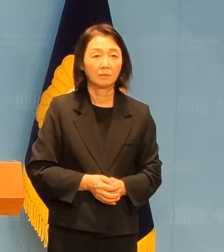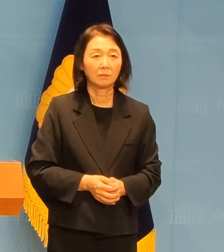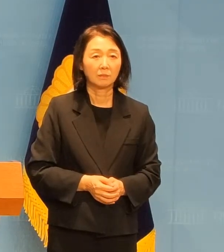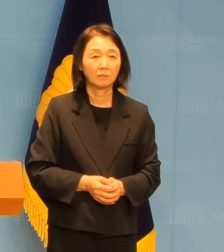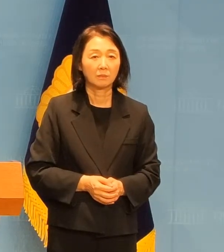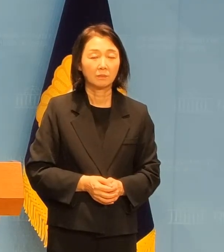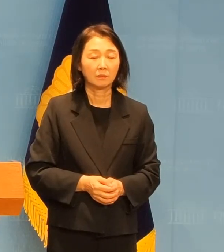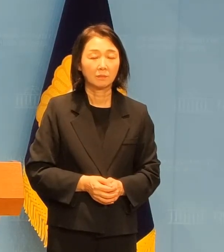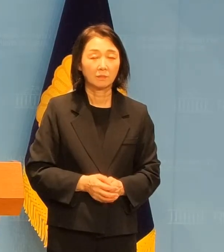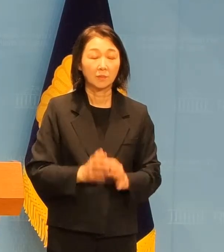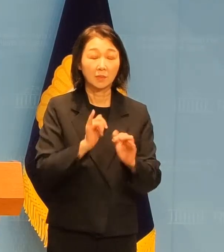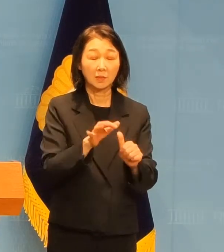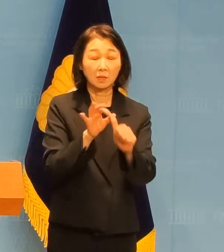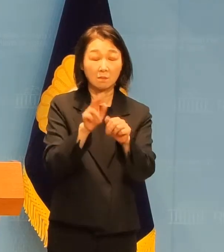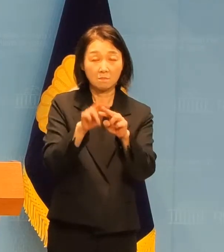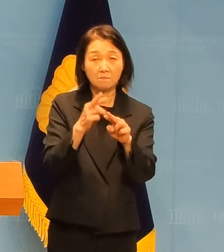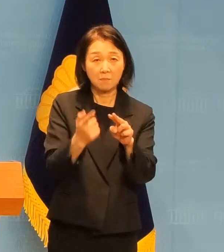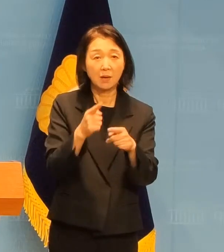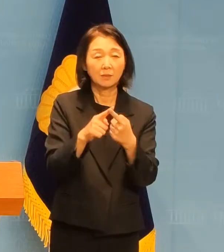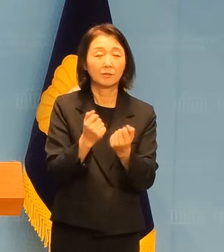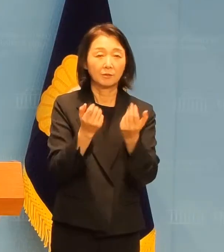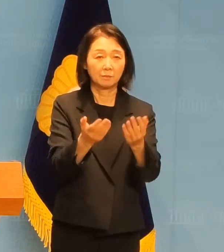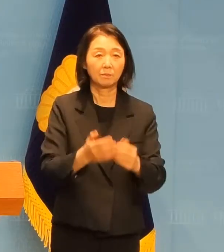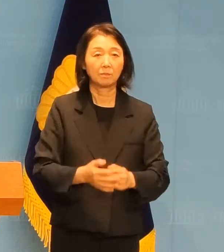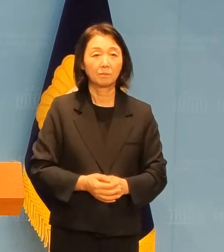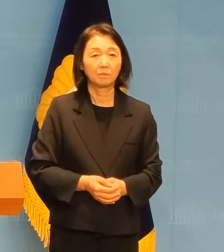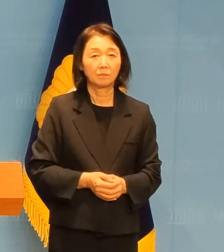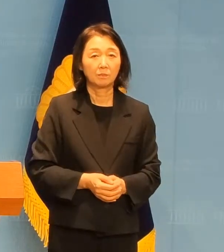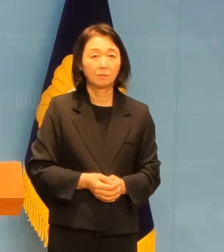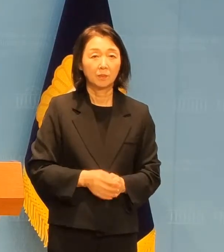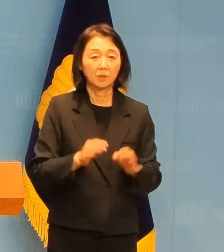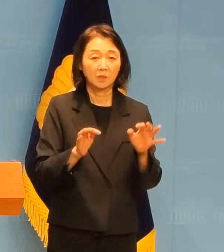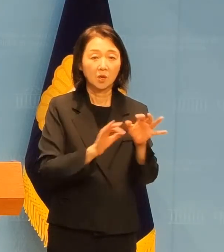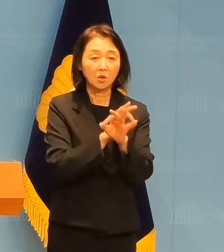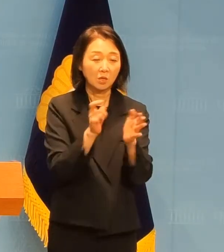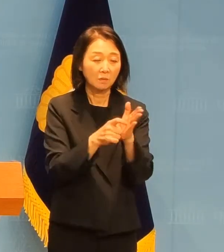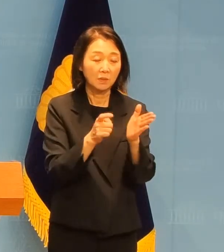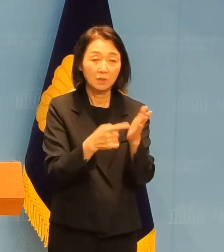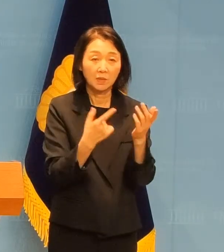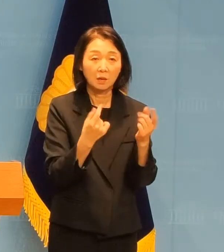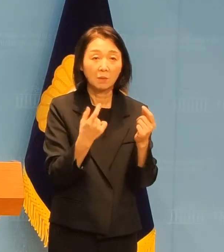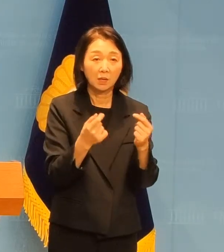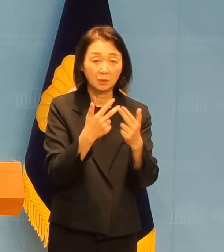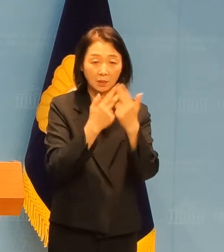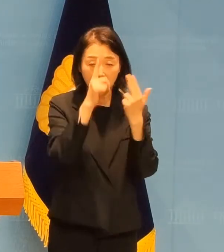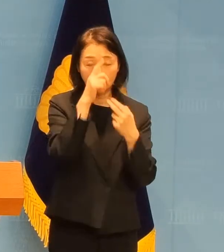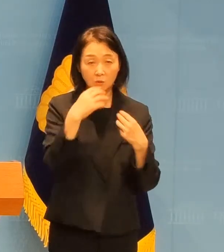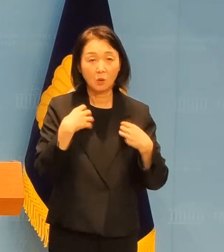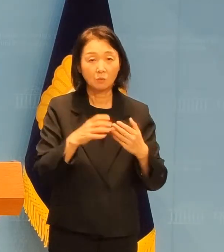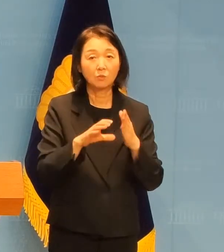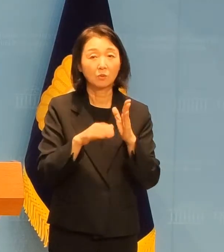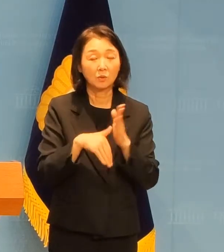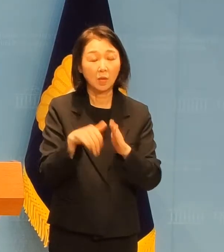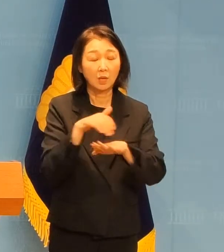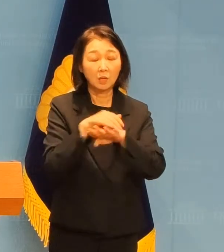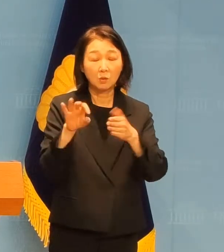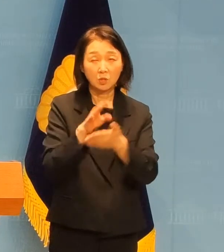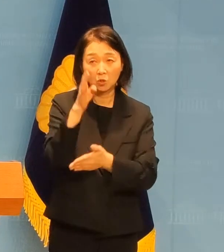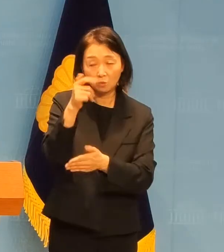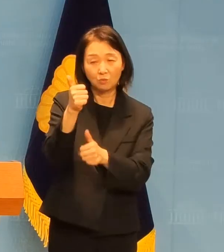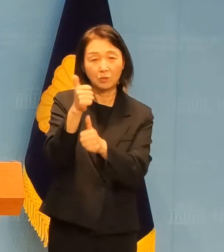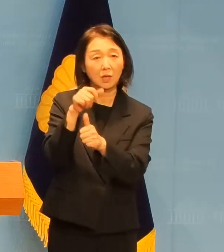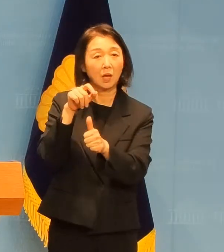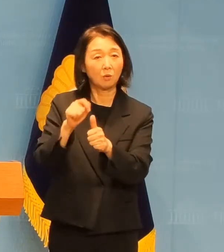인사 공백 사태에서 간단히 말씀드리겠습니다. 경제가 비상인데 이재명 정부는 기획재정부 차관보,